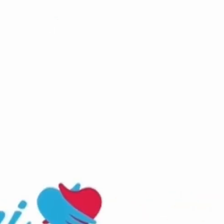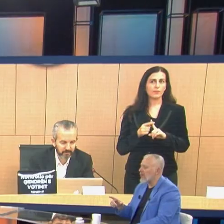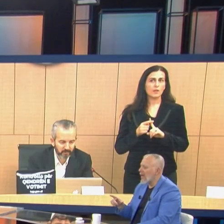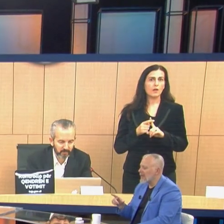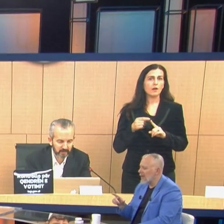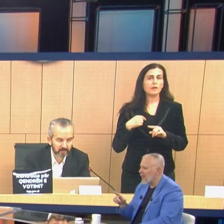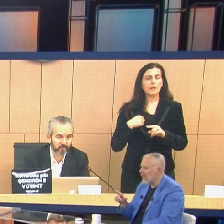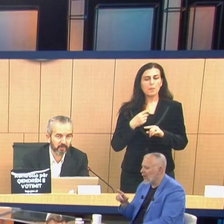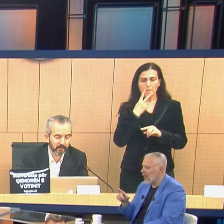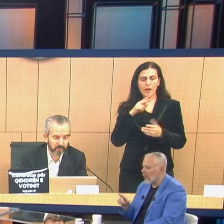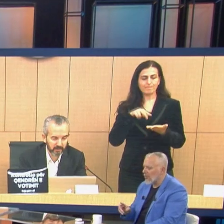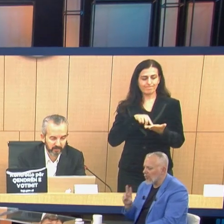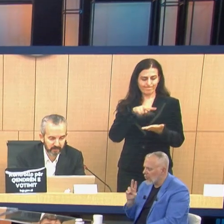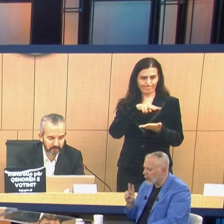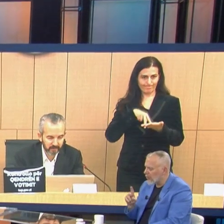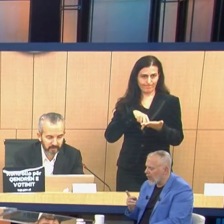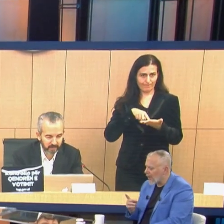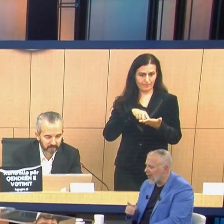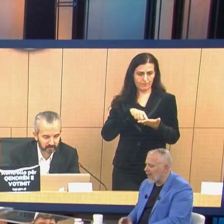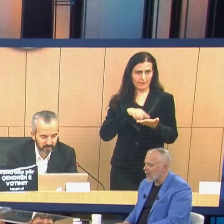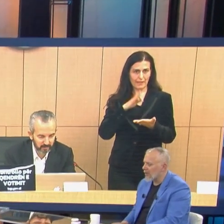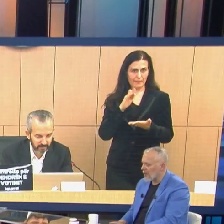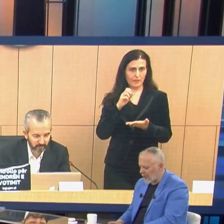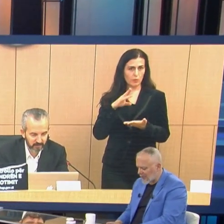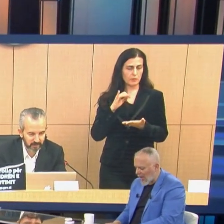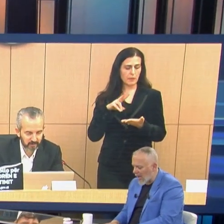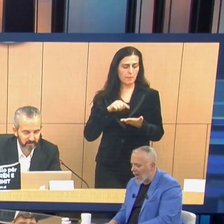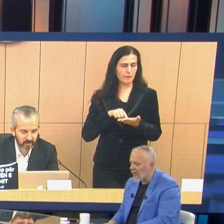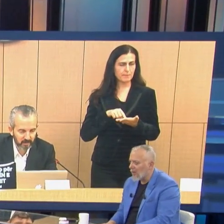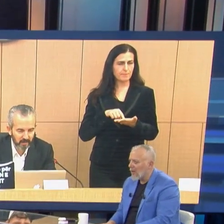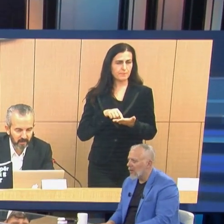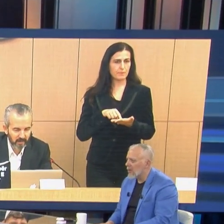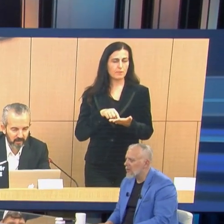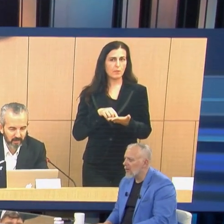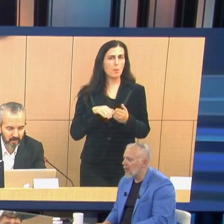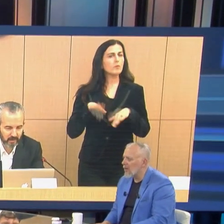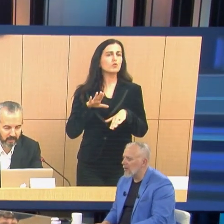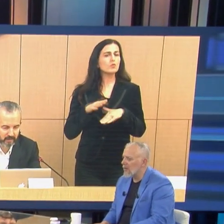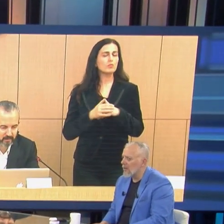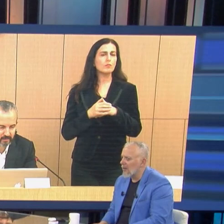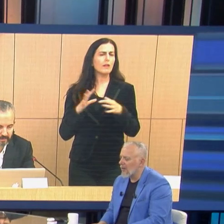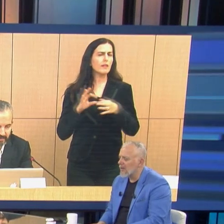Belind Kliçi, pra i cili konfirmon dy gjëra. Një që pjesëmarrja është